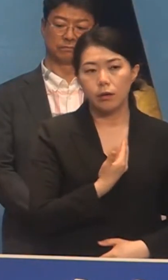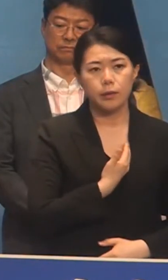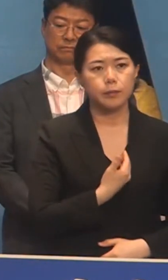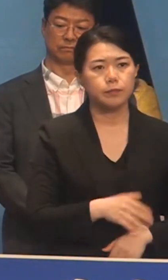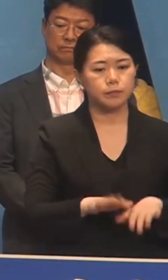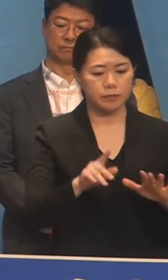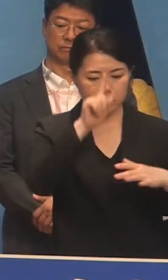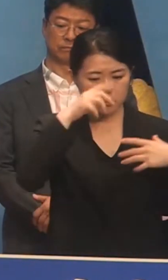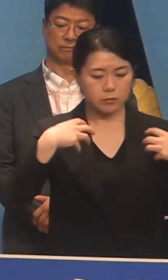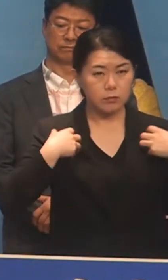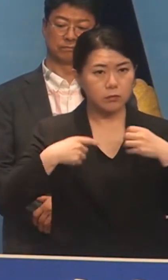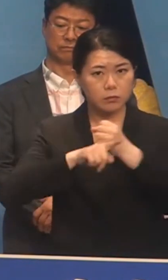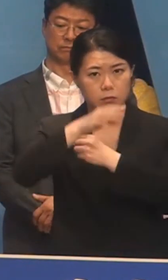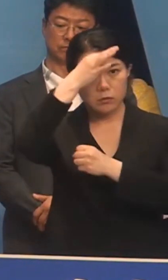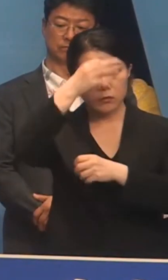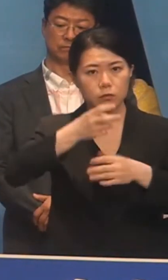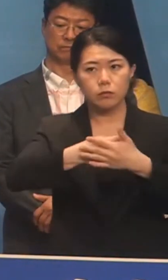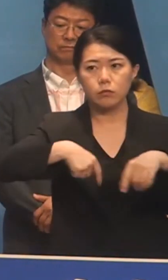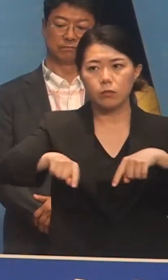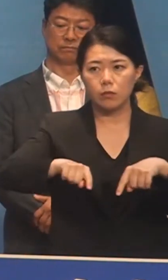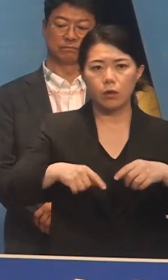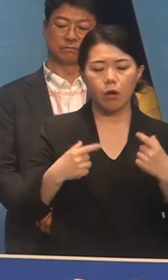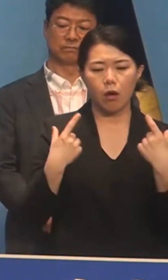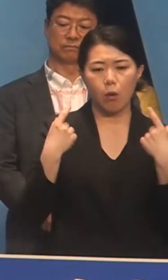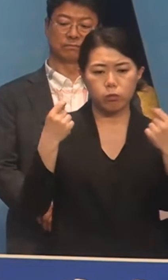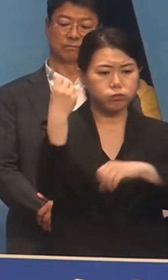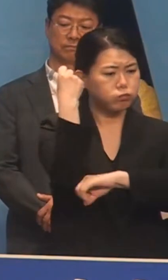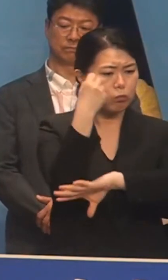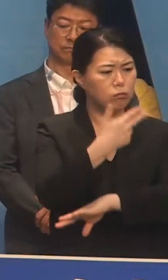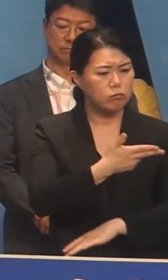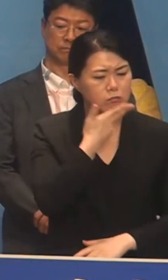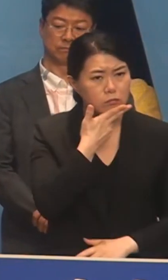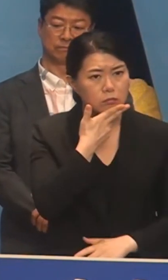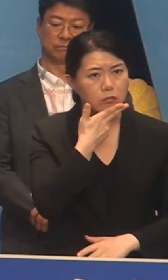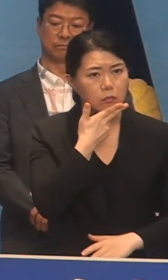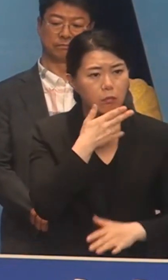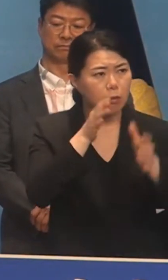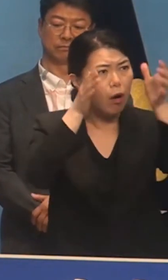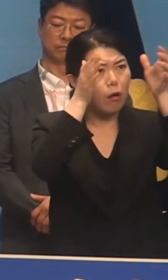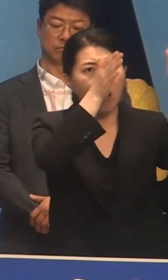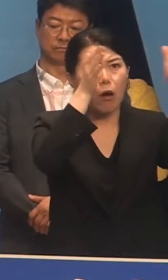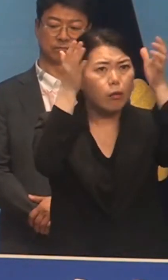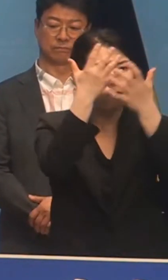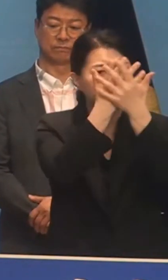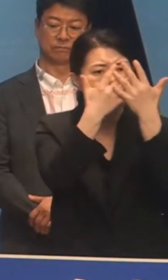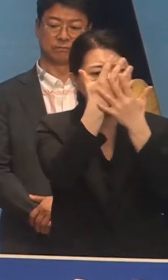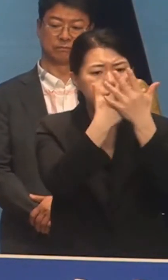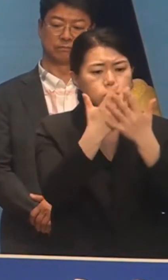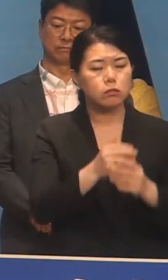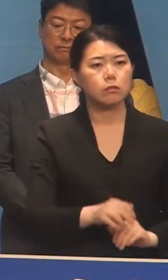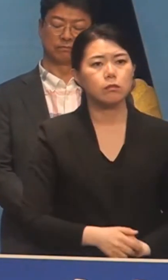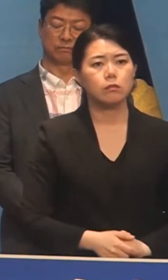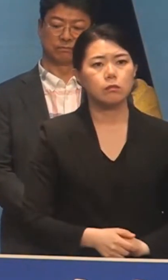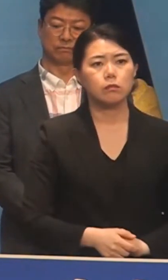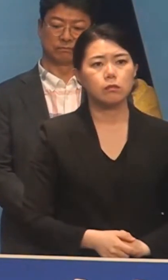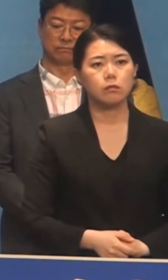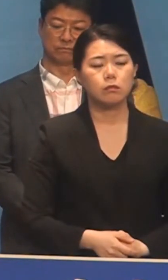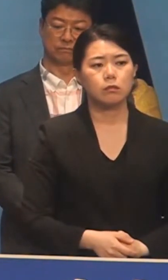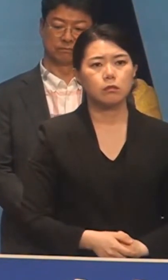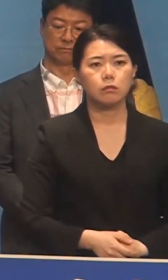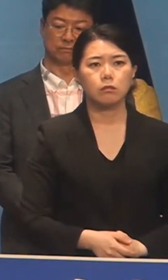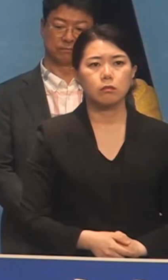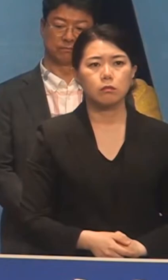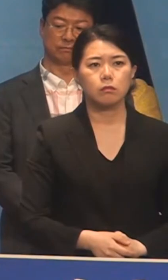현 정부의 과학기술 정책은 일관된 원칙도 없었고 방향성도 상실했습니다.